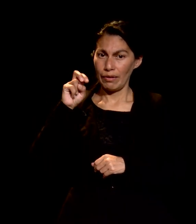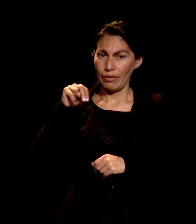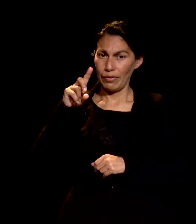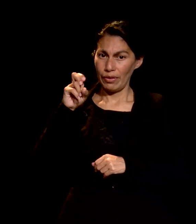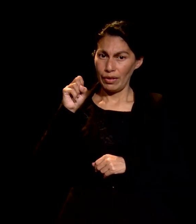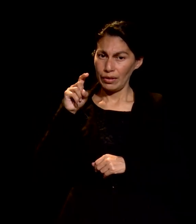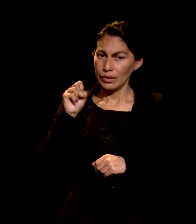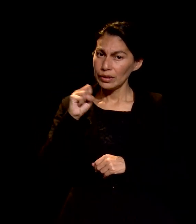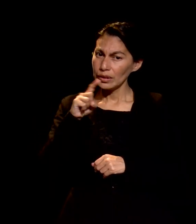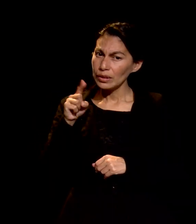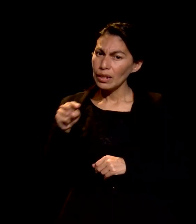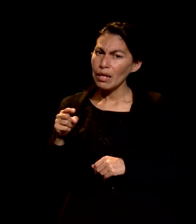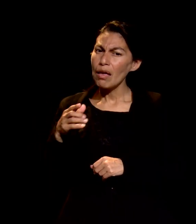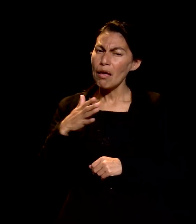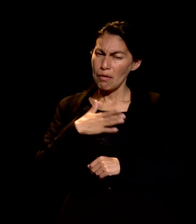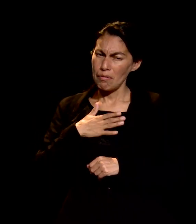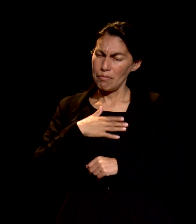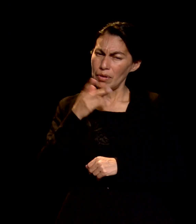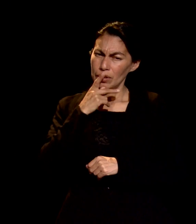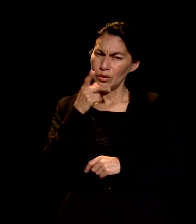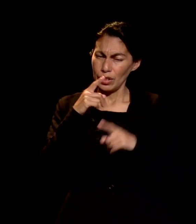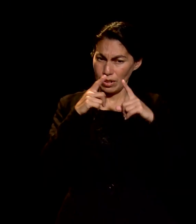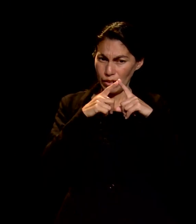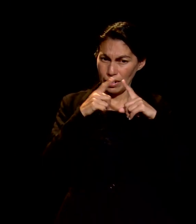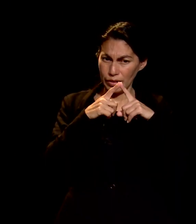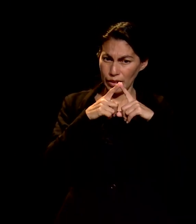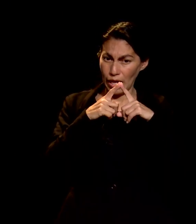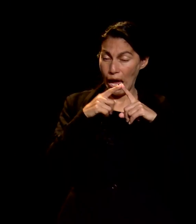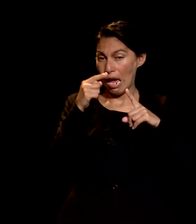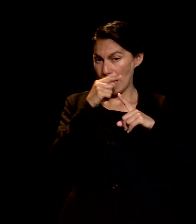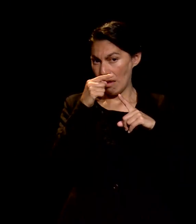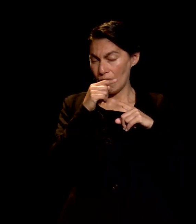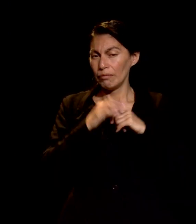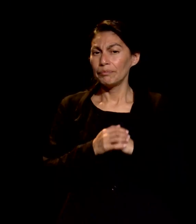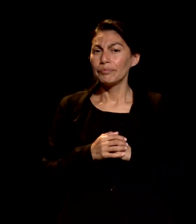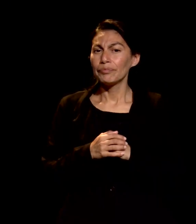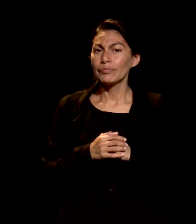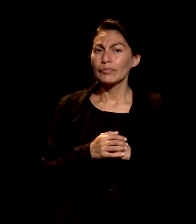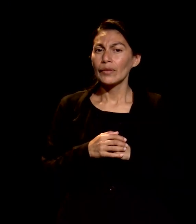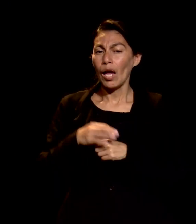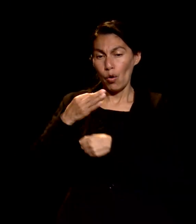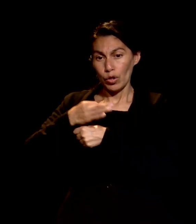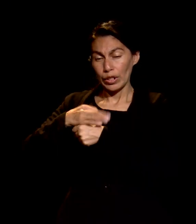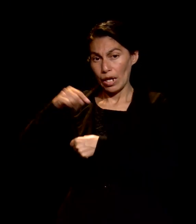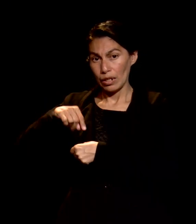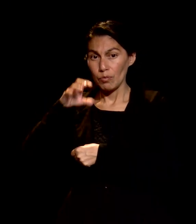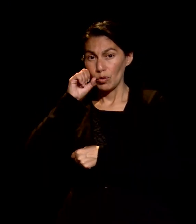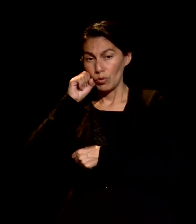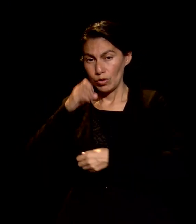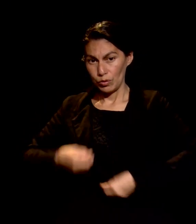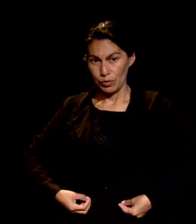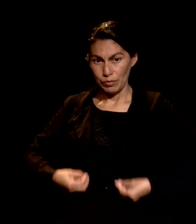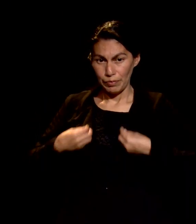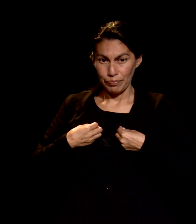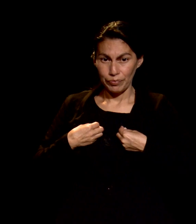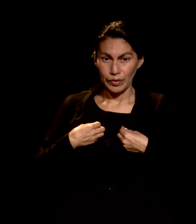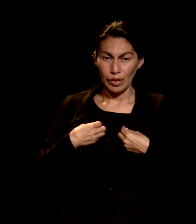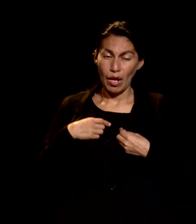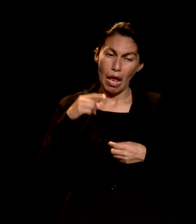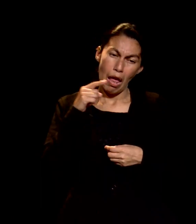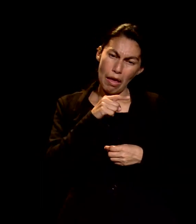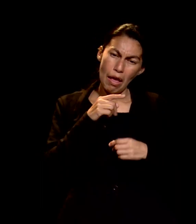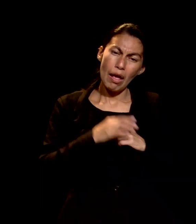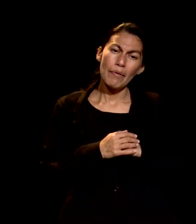Montemorelos y cuando él se despidió como pastor de nuestra iglesia, fue con nosotros,